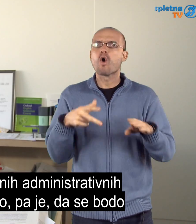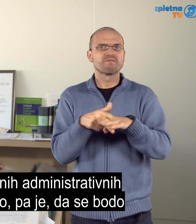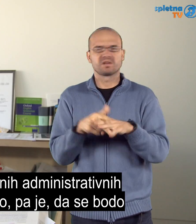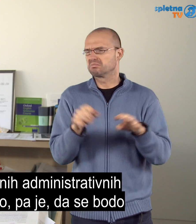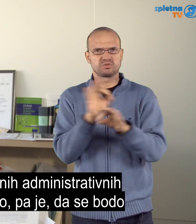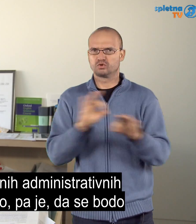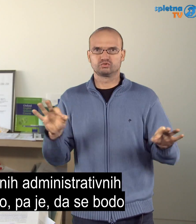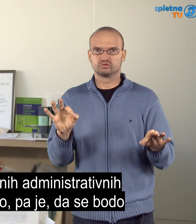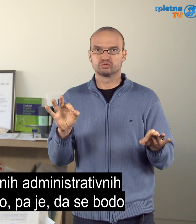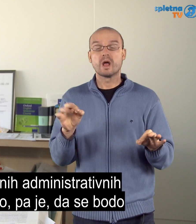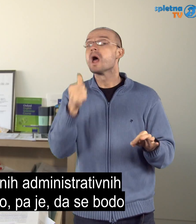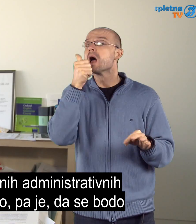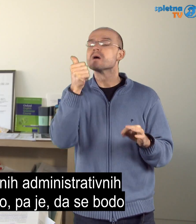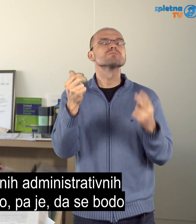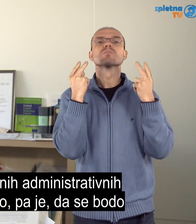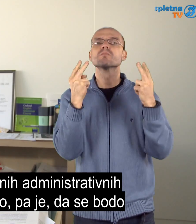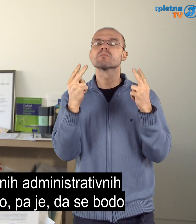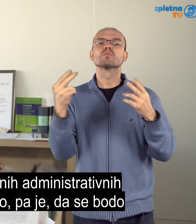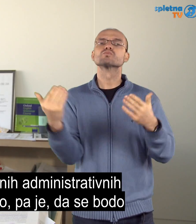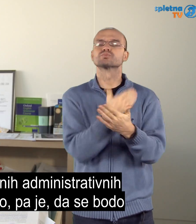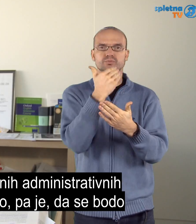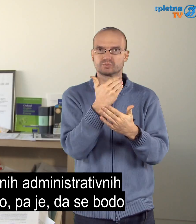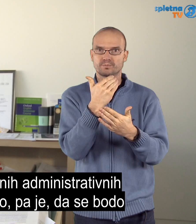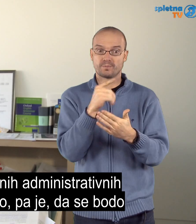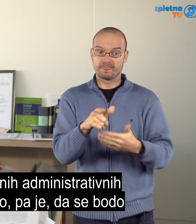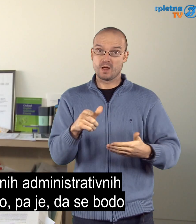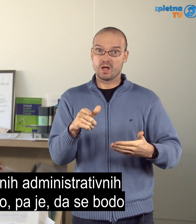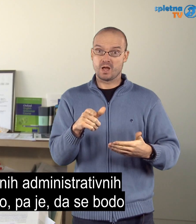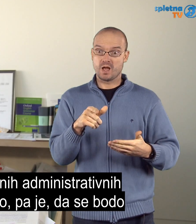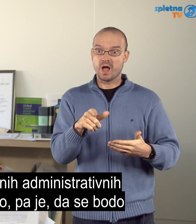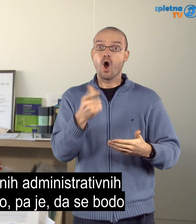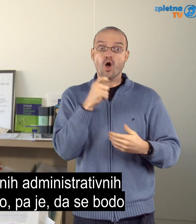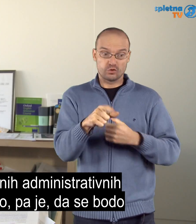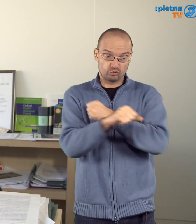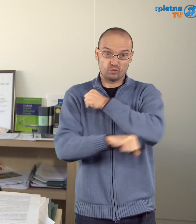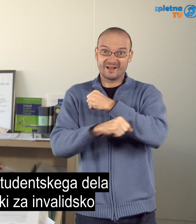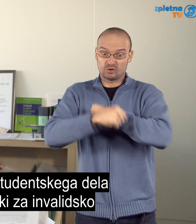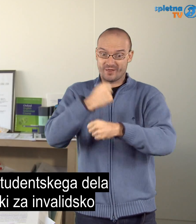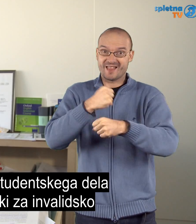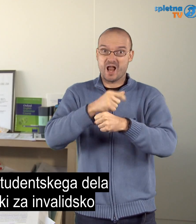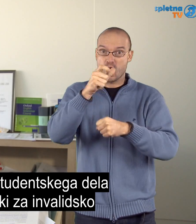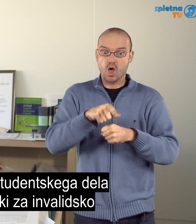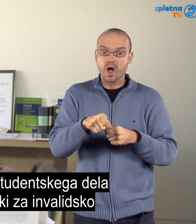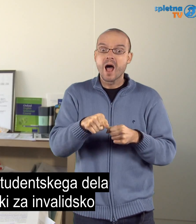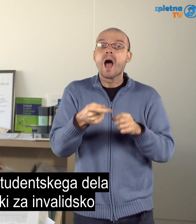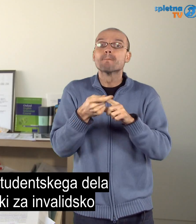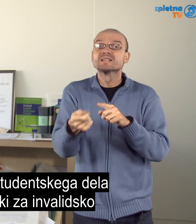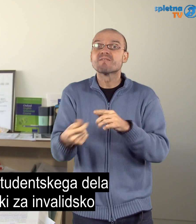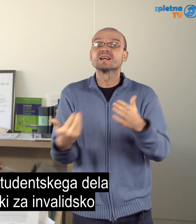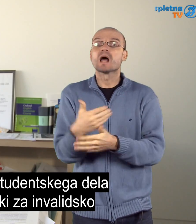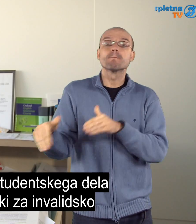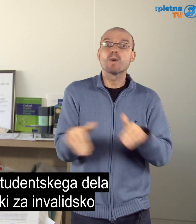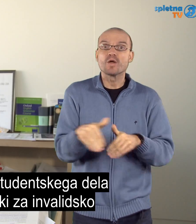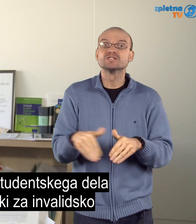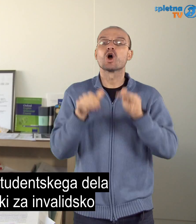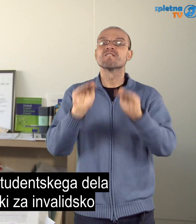ovir. Kar pa je pomembno pa je, da se bodo po novem tudi od študentskega dela plačevali prispevki za pokojninsko in